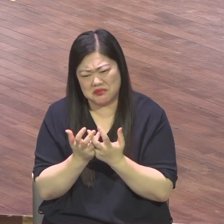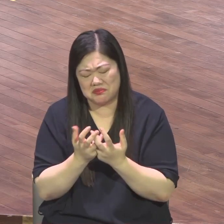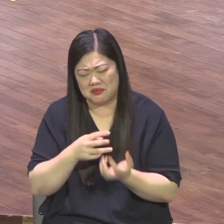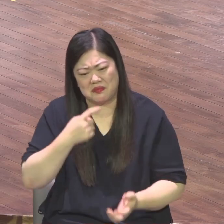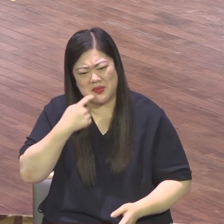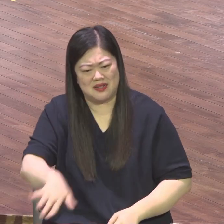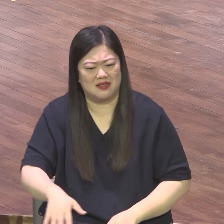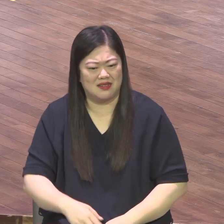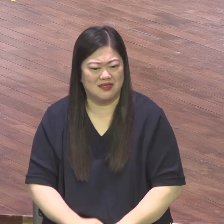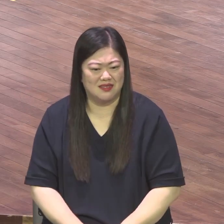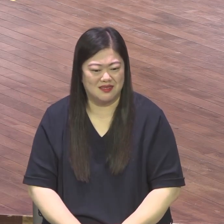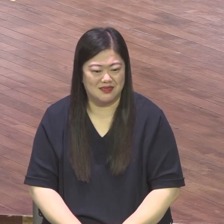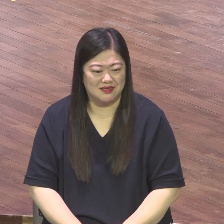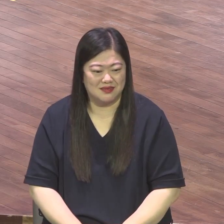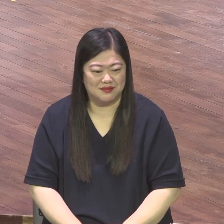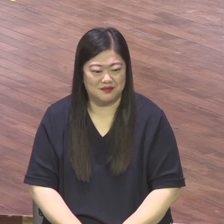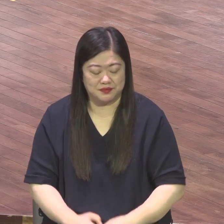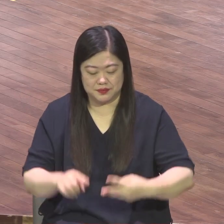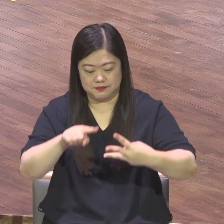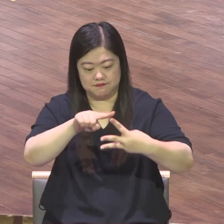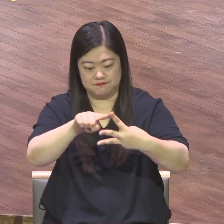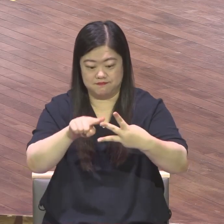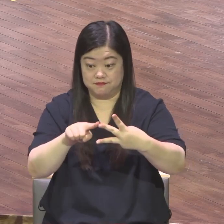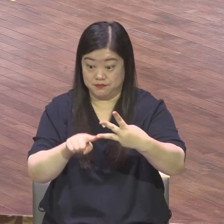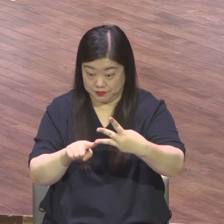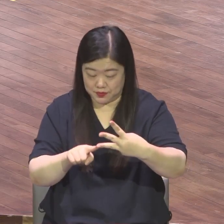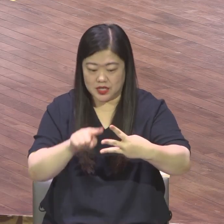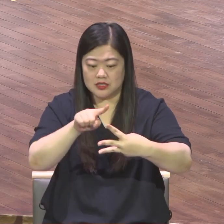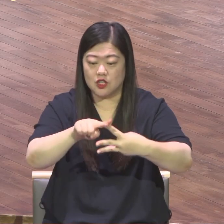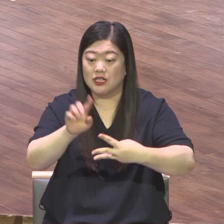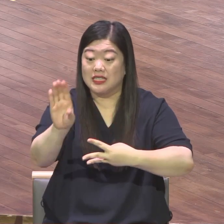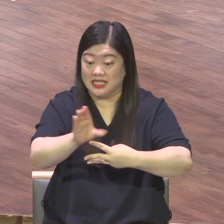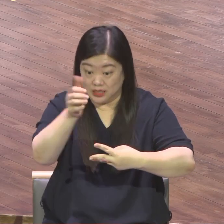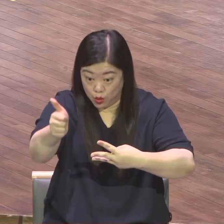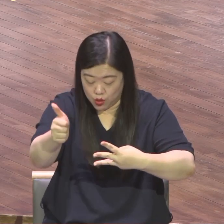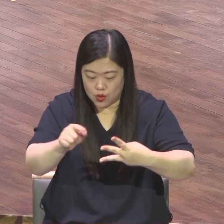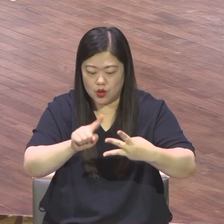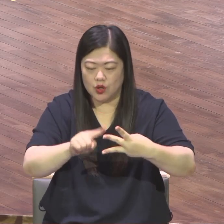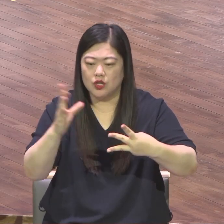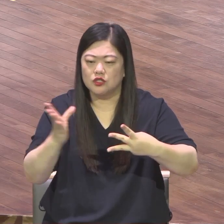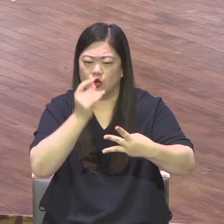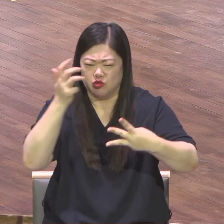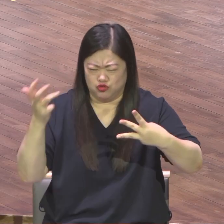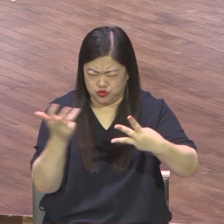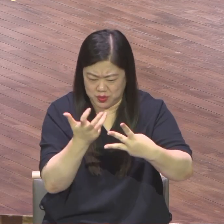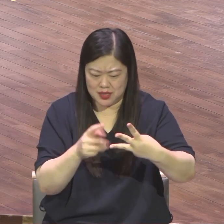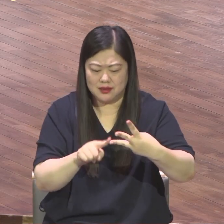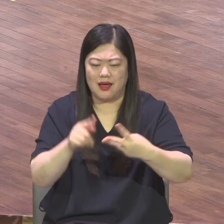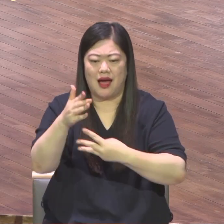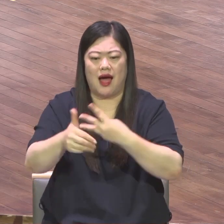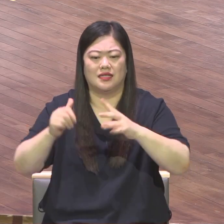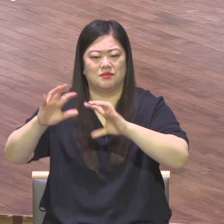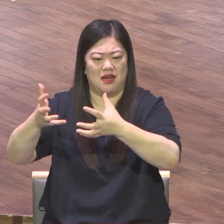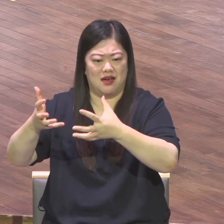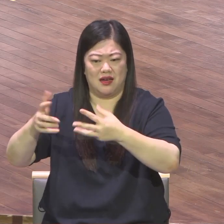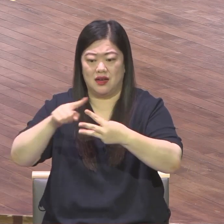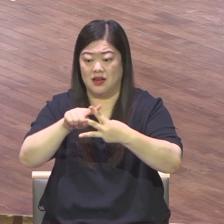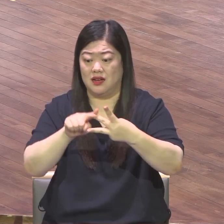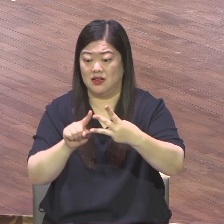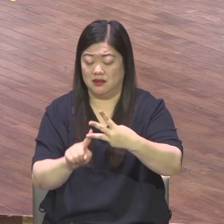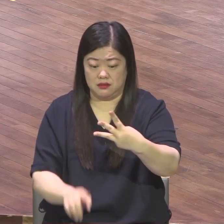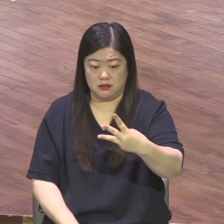절기를 통해서 우리는 하나님의 놀라운 계획을 볼 수가 매일 있어야